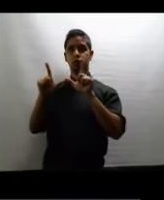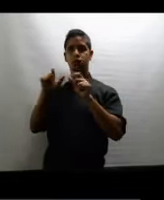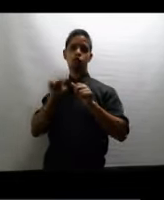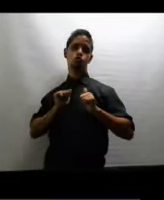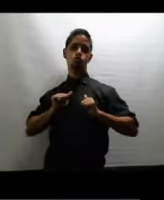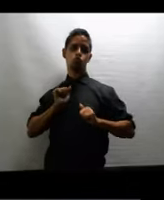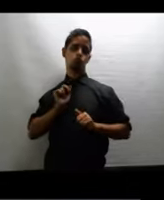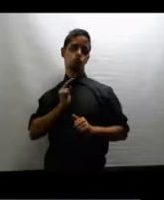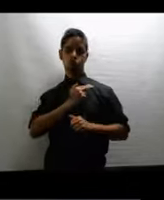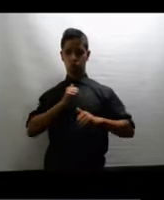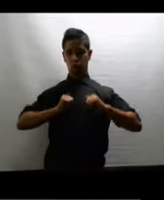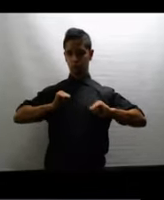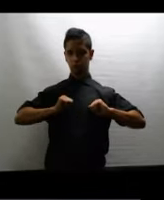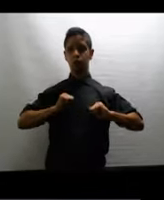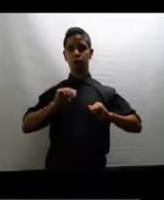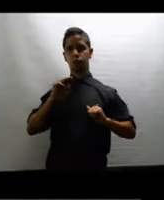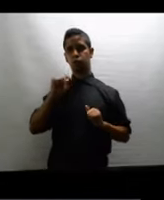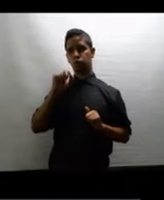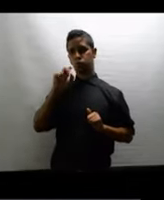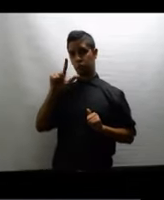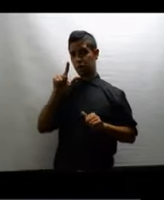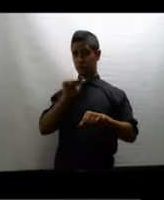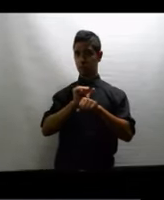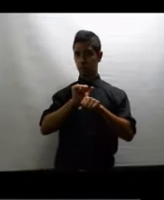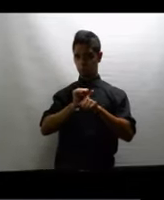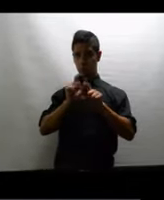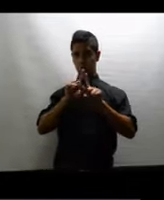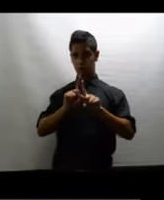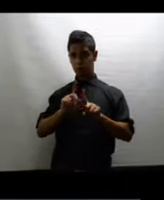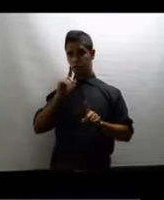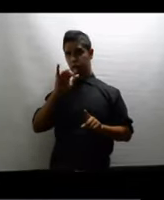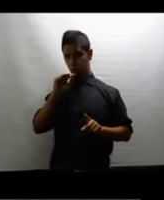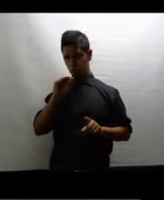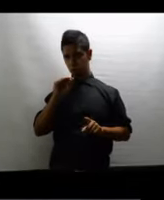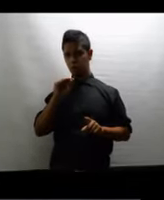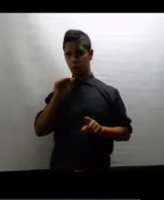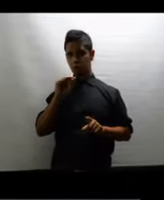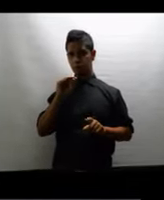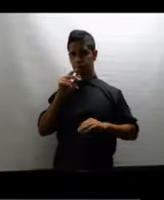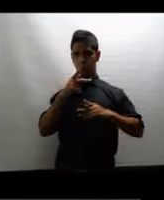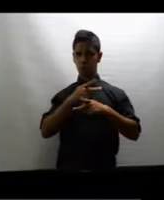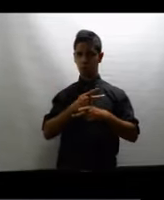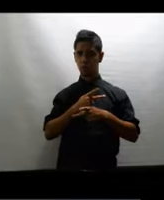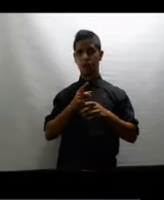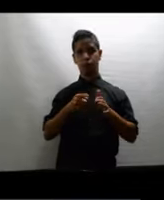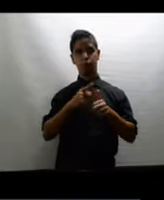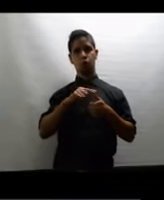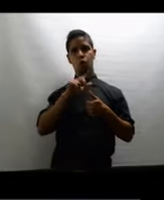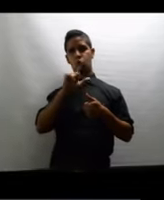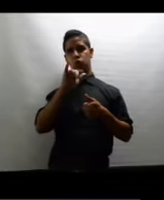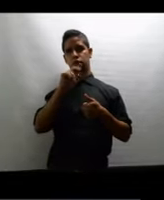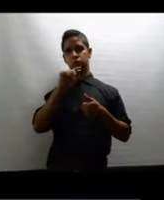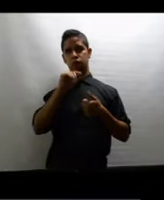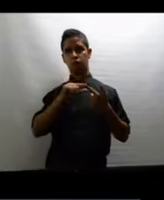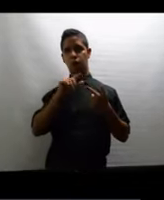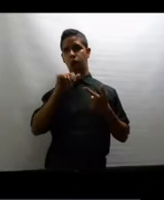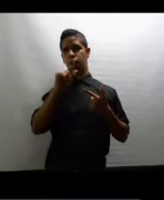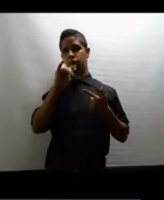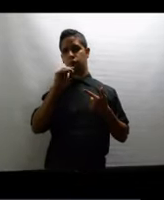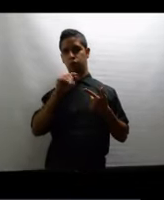puertorriqueño, ha trabajado en distintos discos, producciones varias de Lucecita, de Alberto Carrión, de